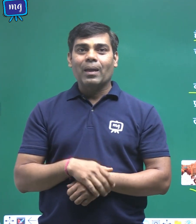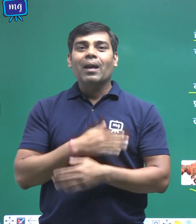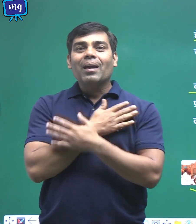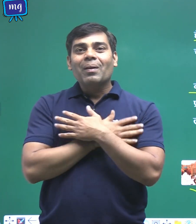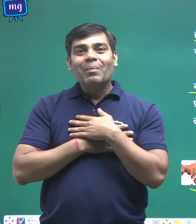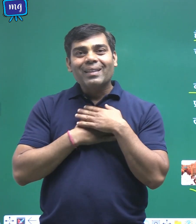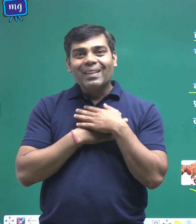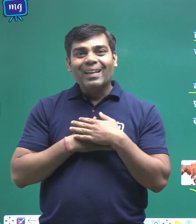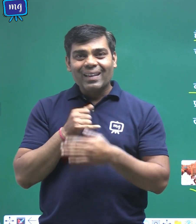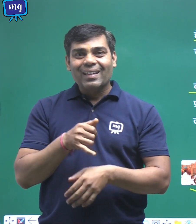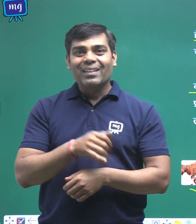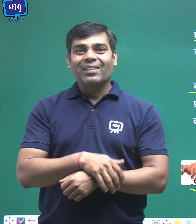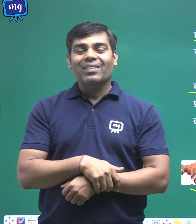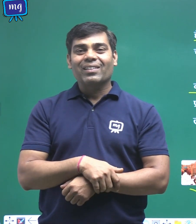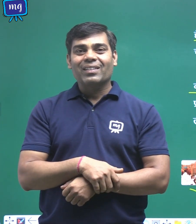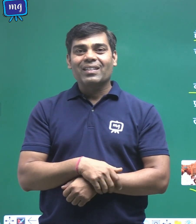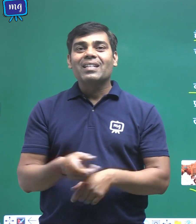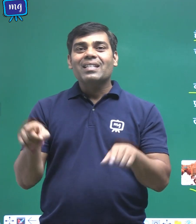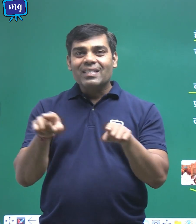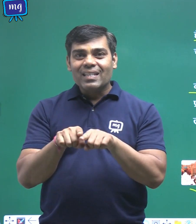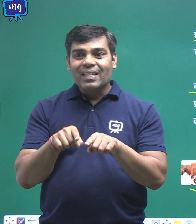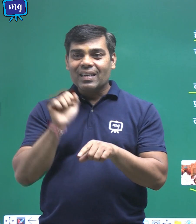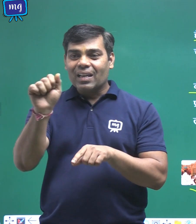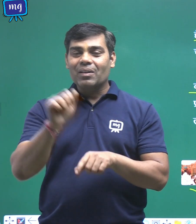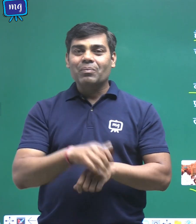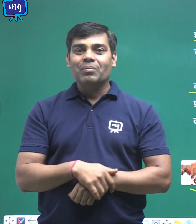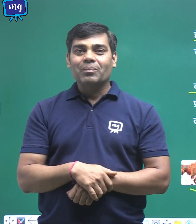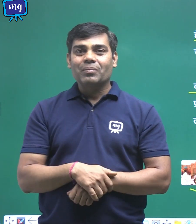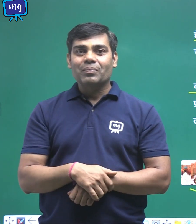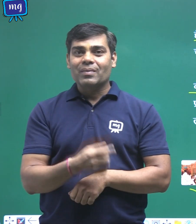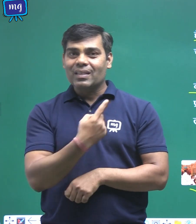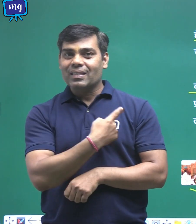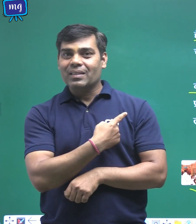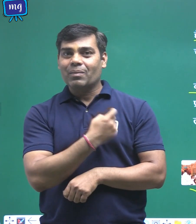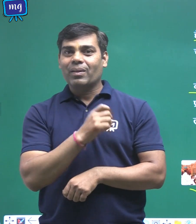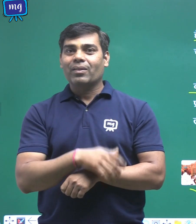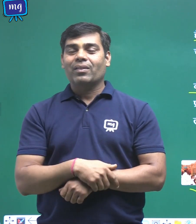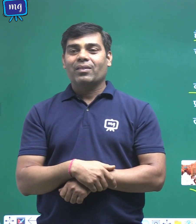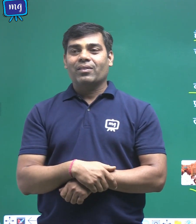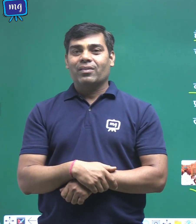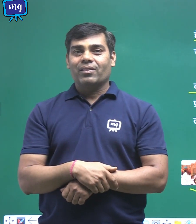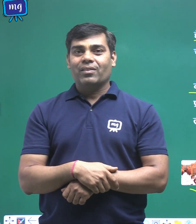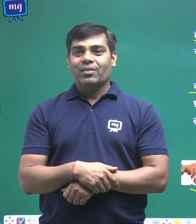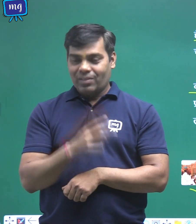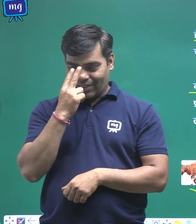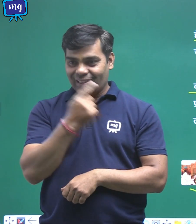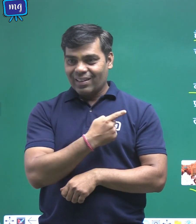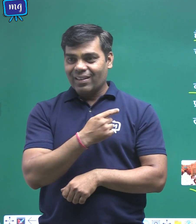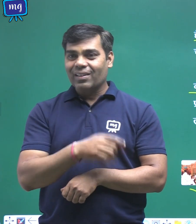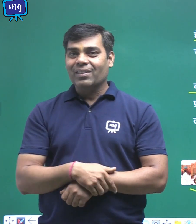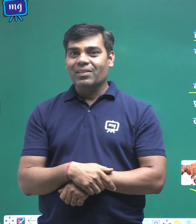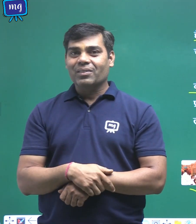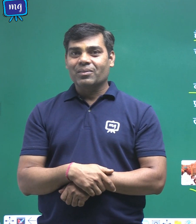मनते हैं, जैसा कि आप इस चित्र में देख रहे